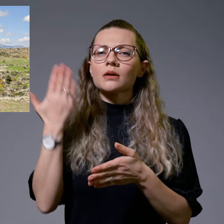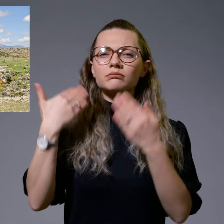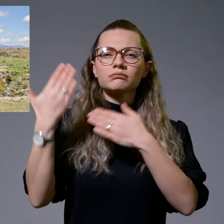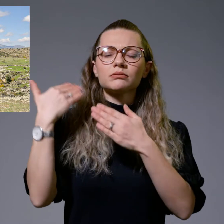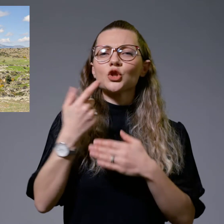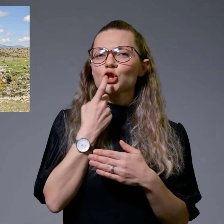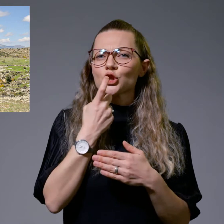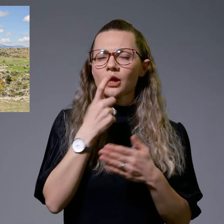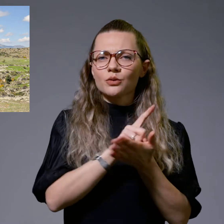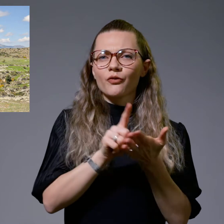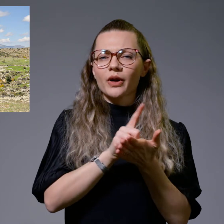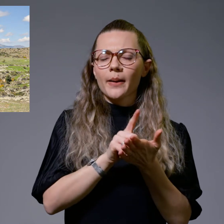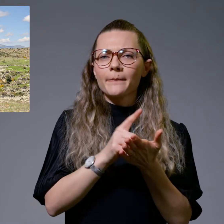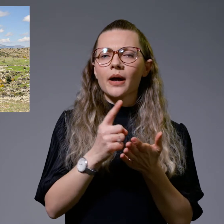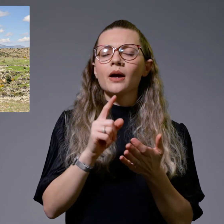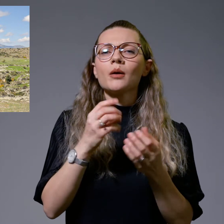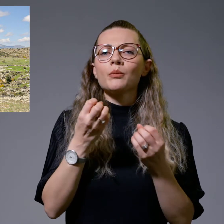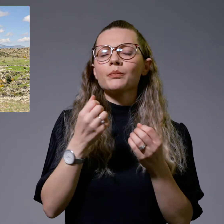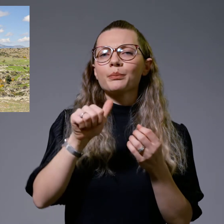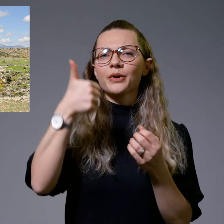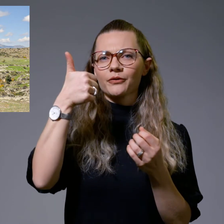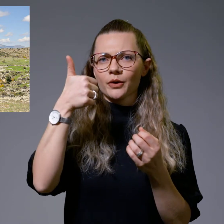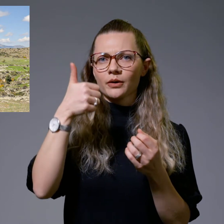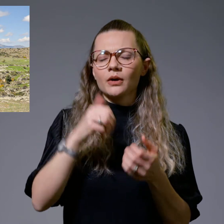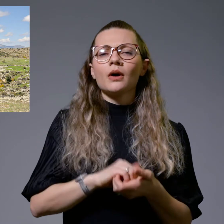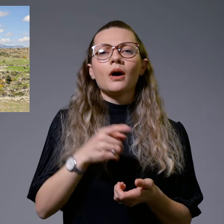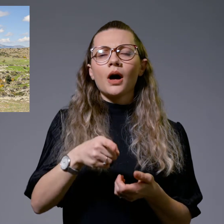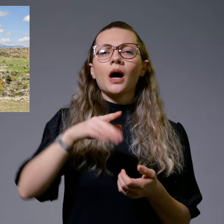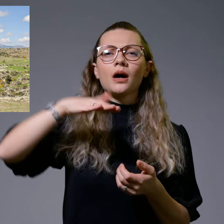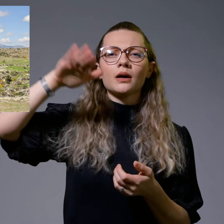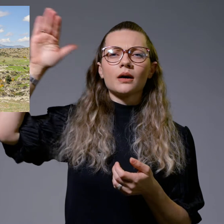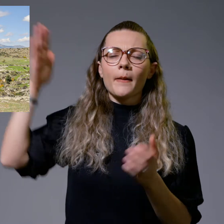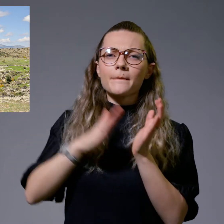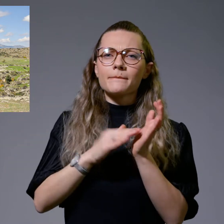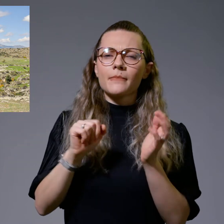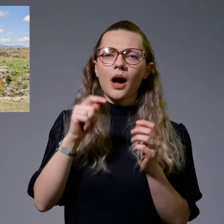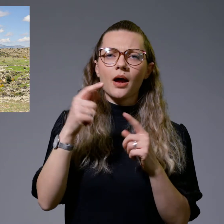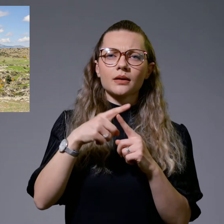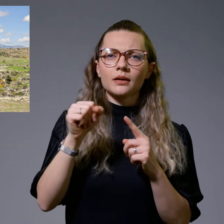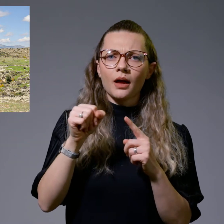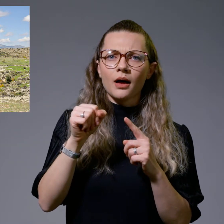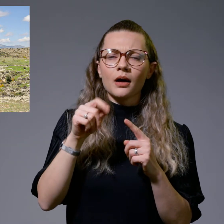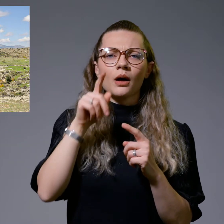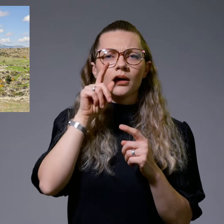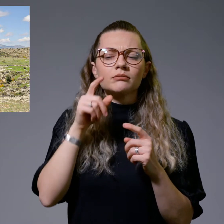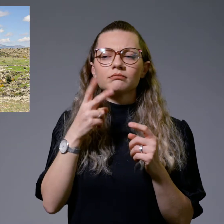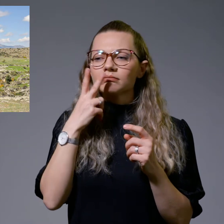1. Ридот Марта од секогаш привлекувал внимание и будел мистични